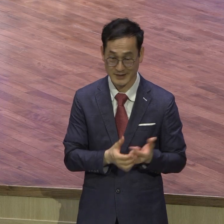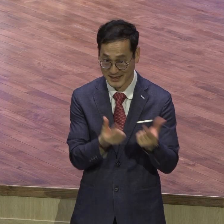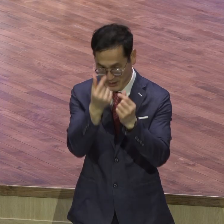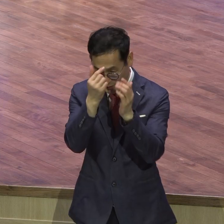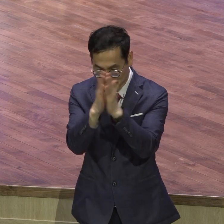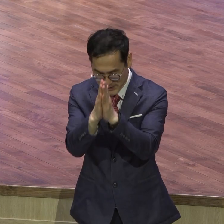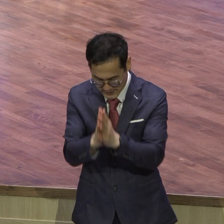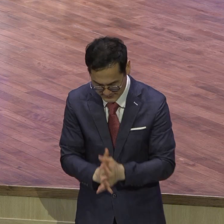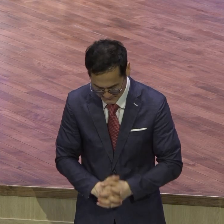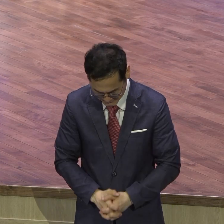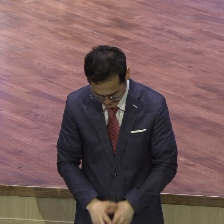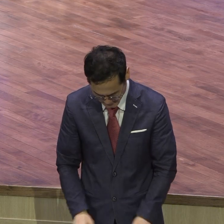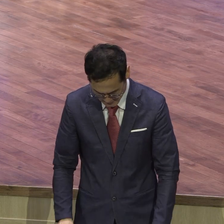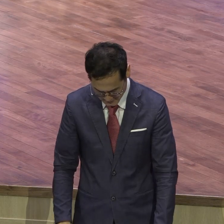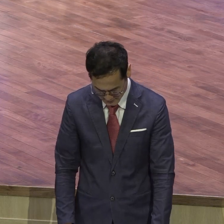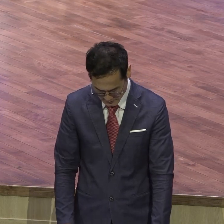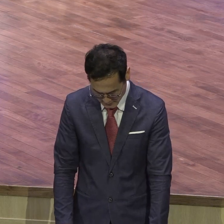주여 사랑해